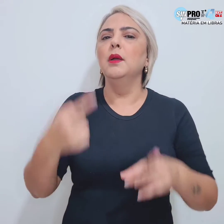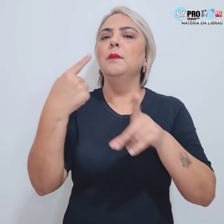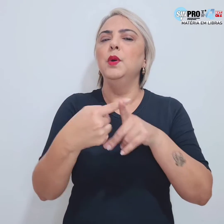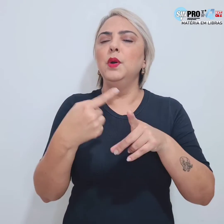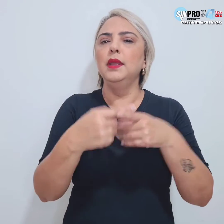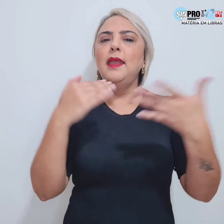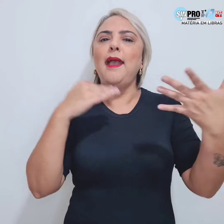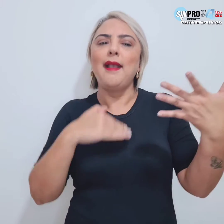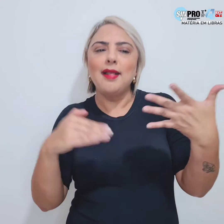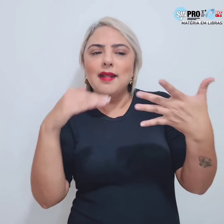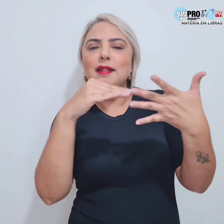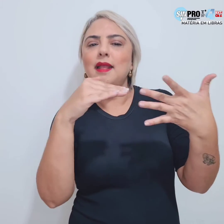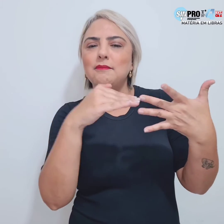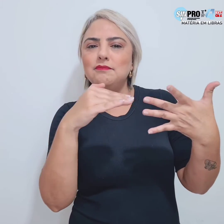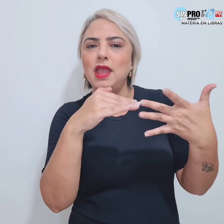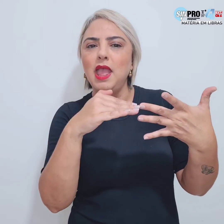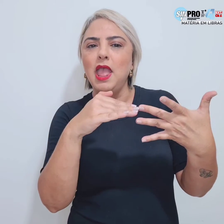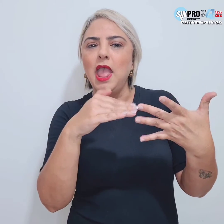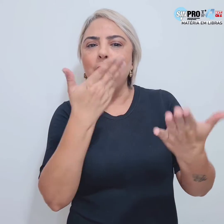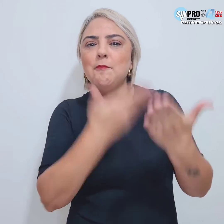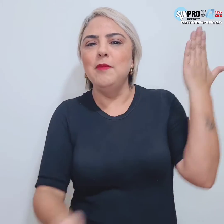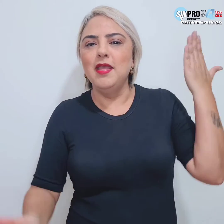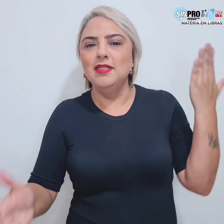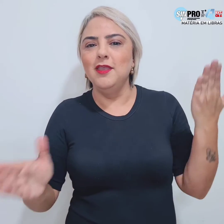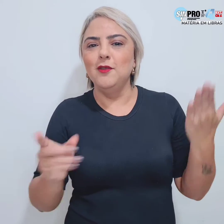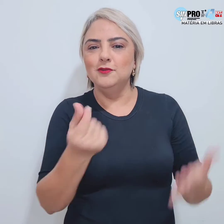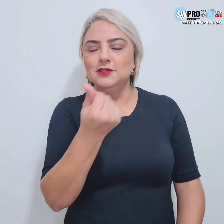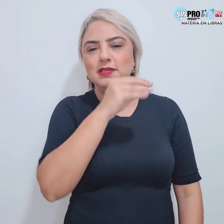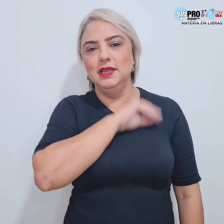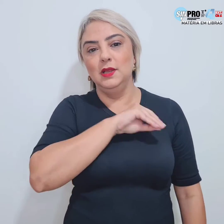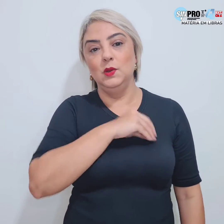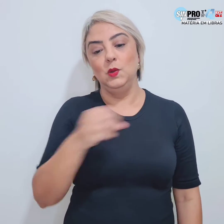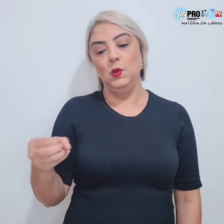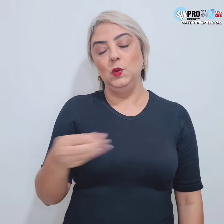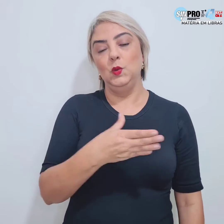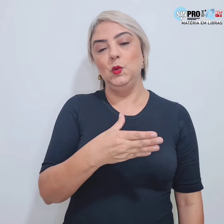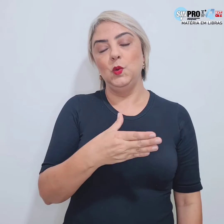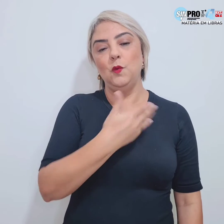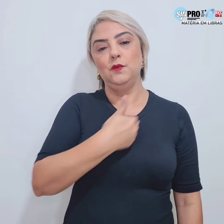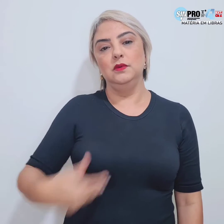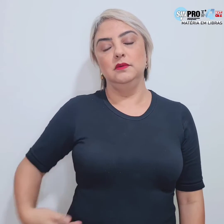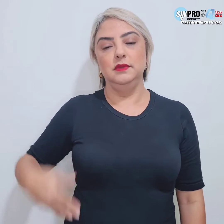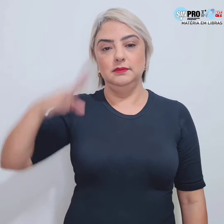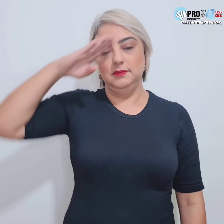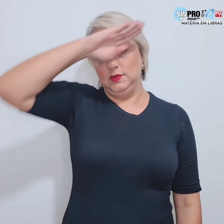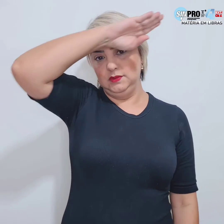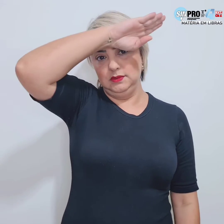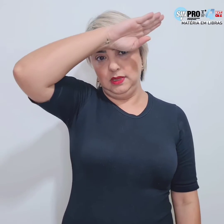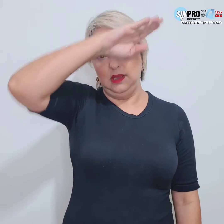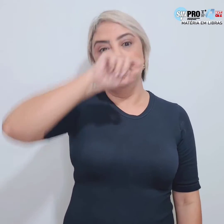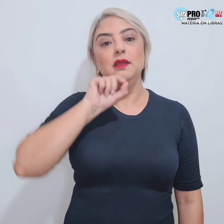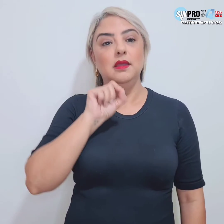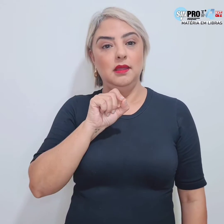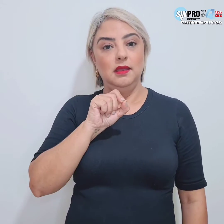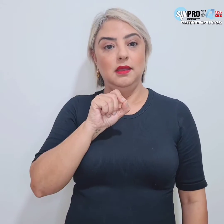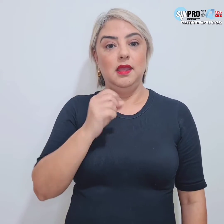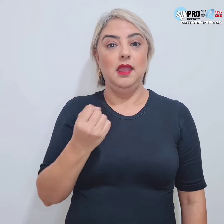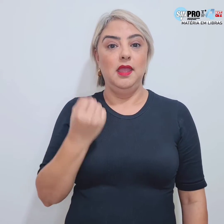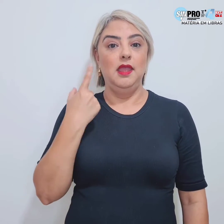classe média perdeu renda no novo governo Jair Bolsonaro, ex-PSL.